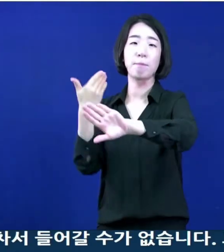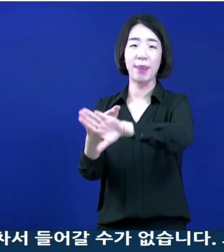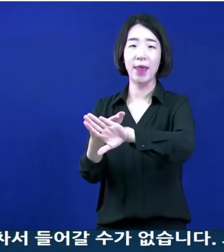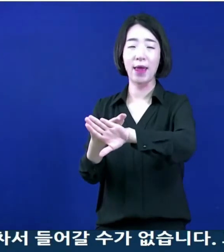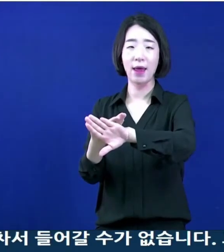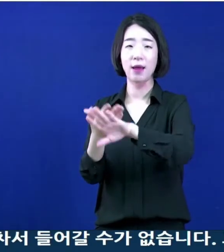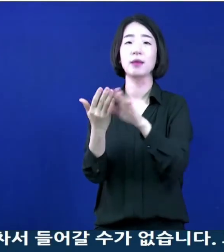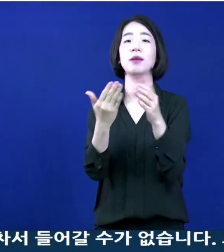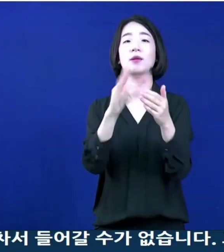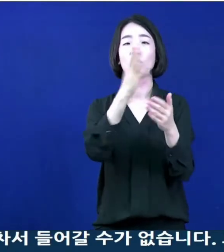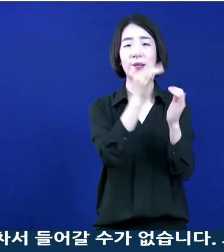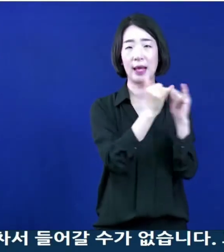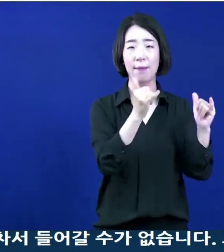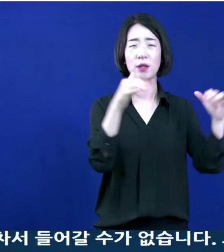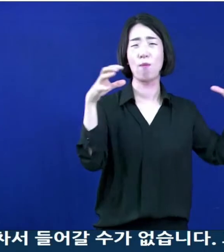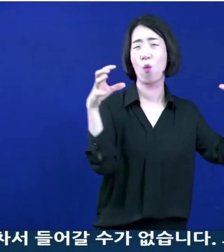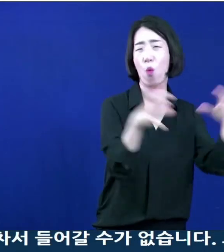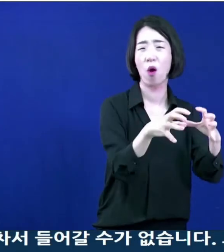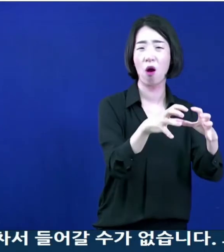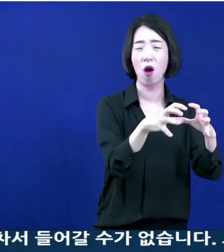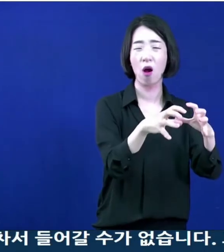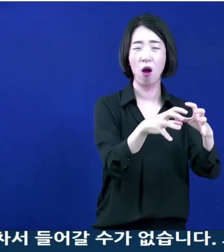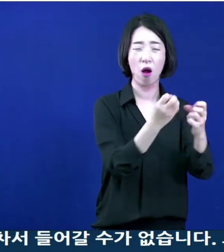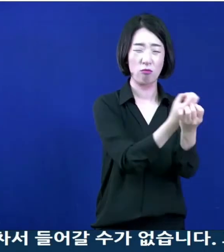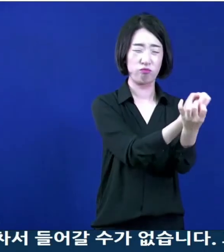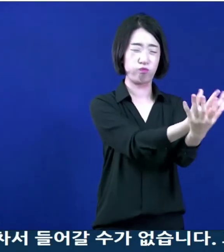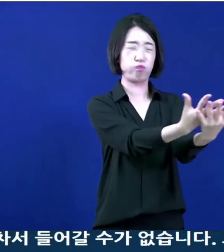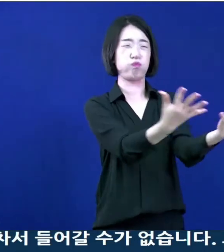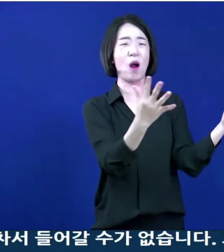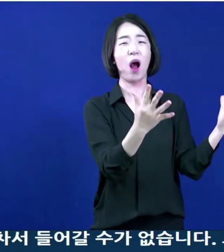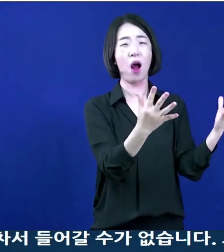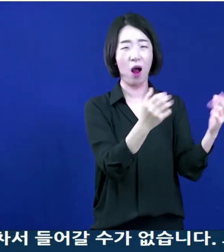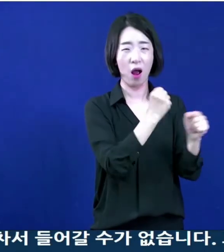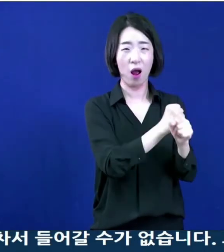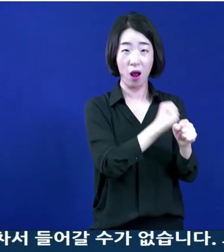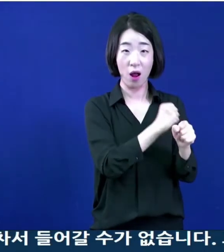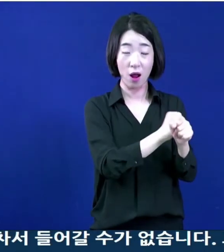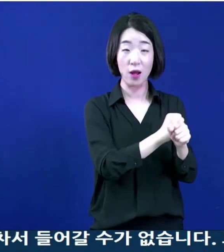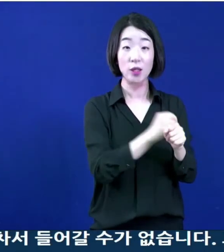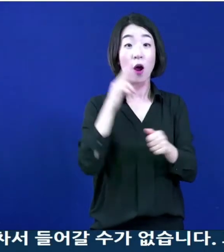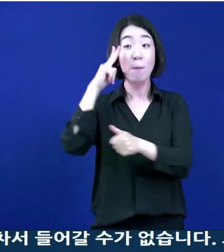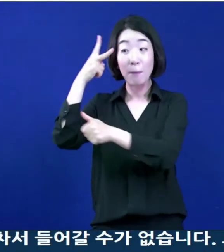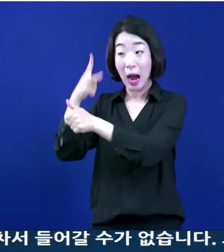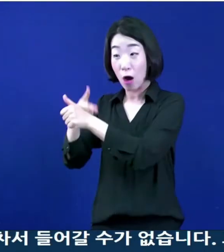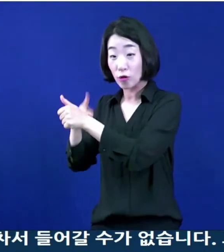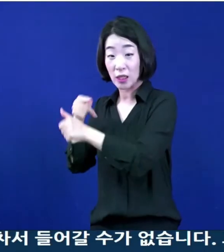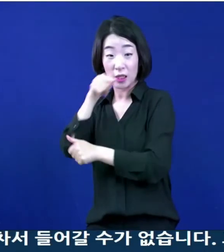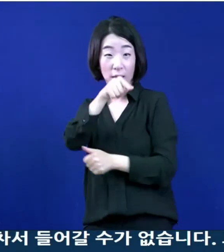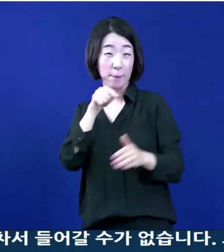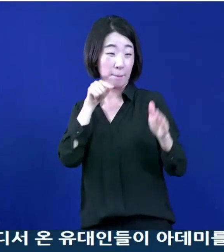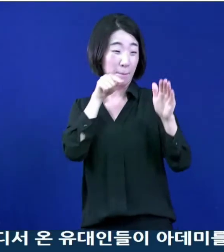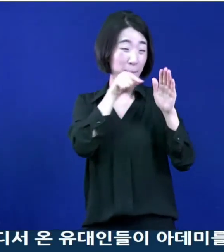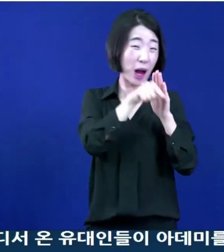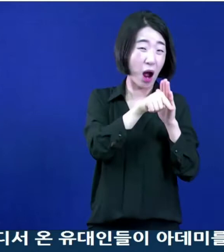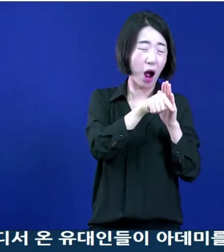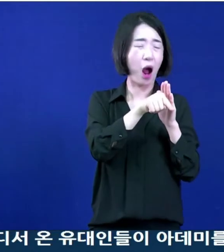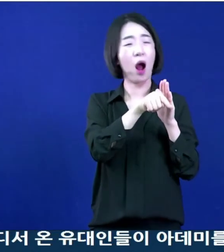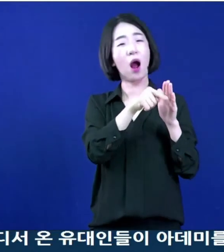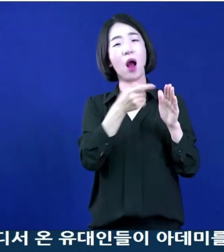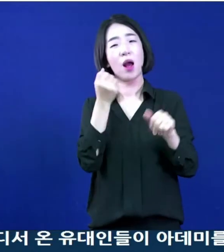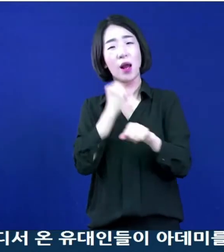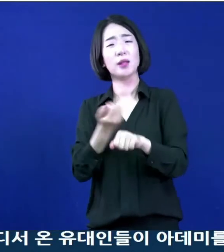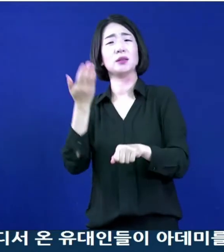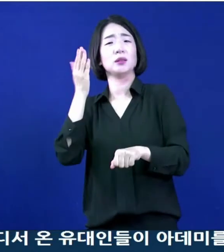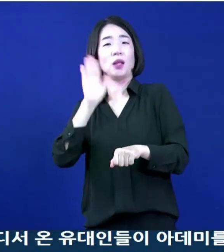이제 거기 꽉하게 몰려가지고 들어갈 틈이 없었다고 돼 있어요. 30절에 바울이 백성 가운데로 들어가고자 하나 제자들이